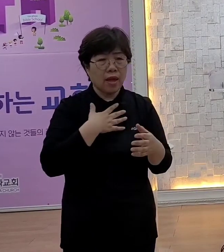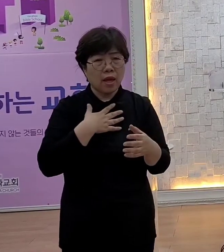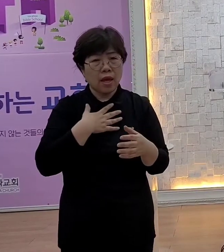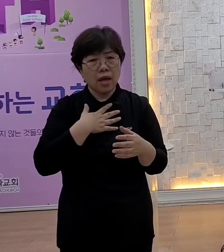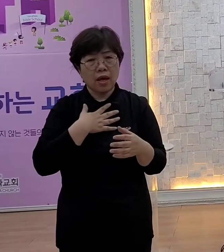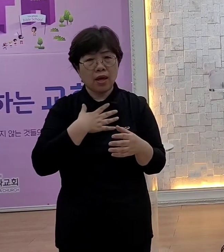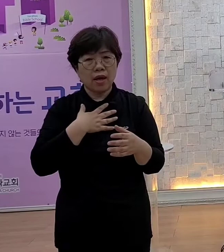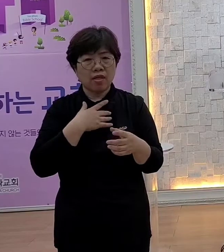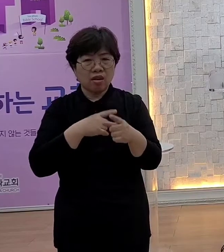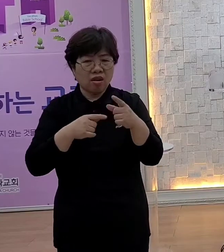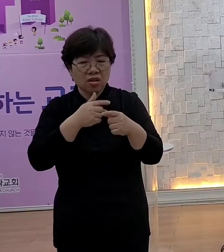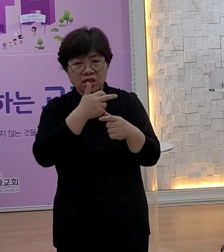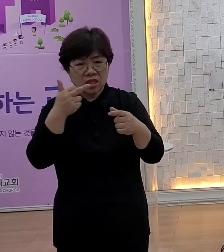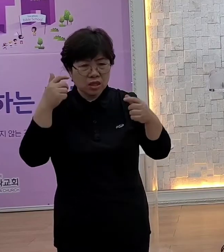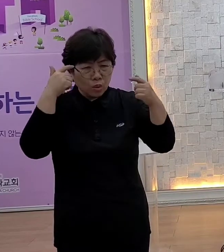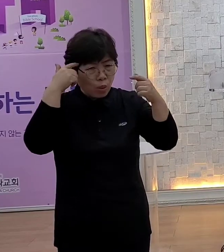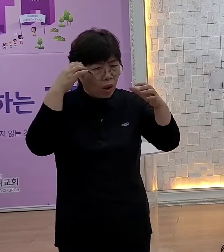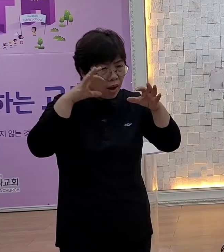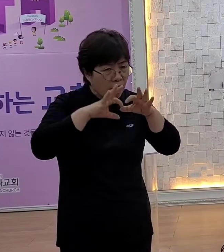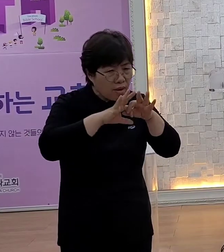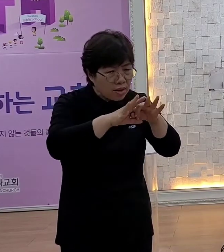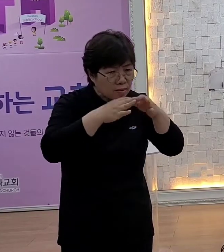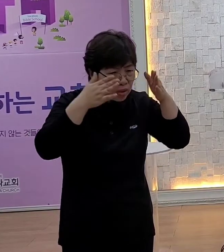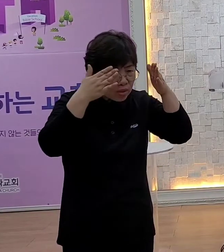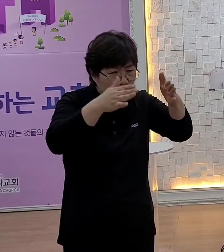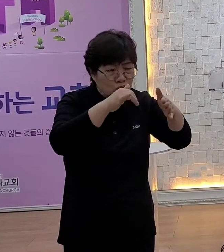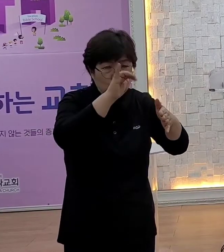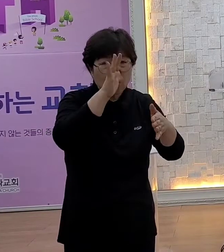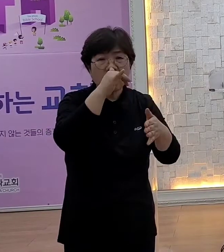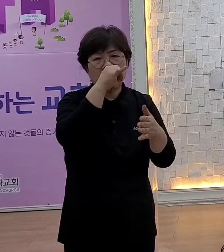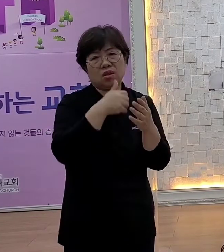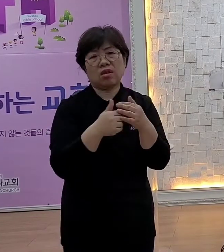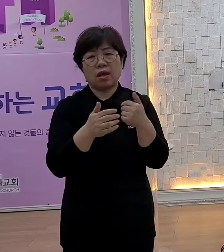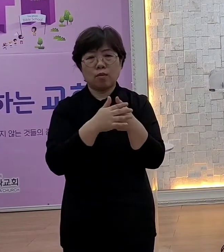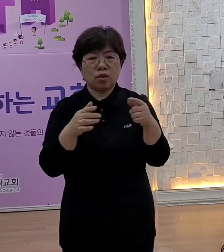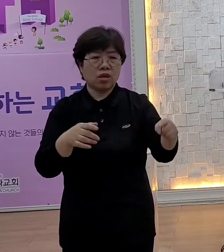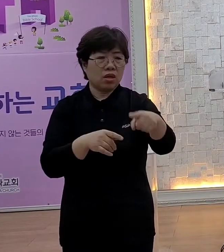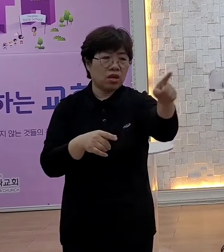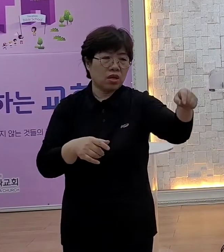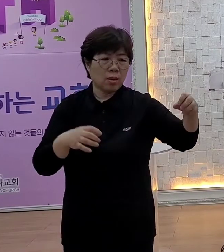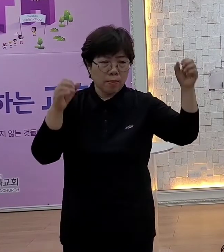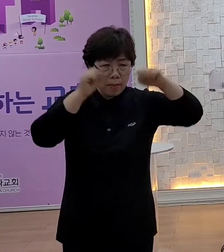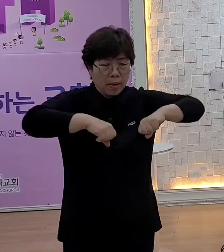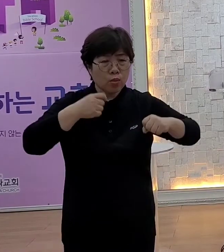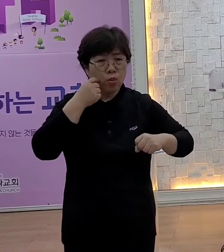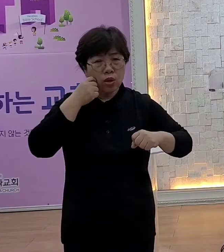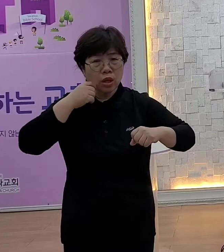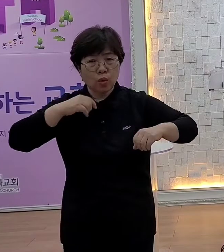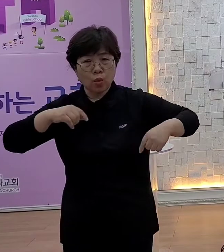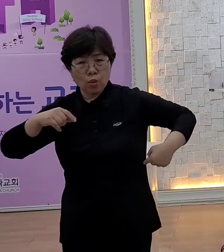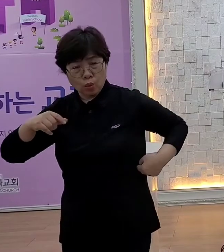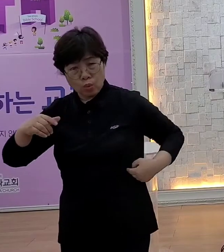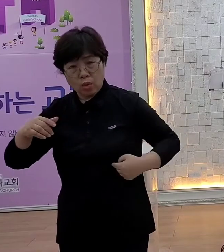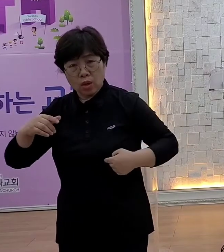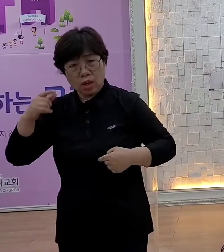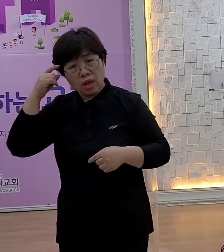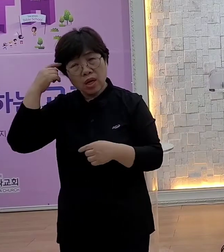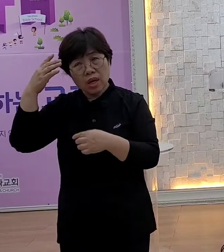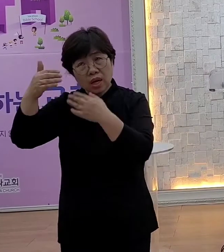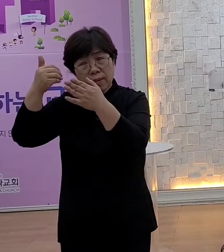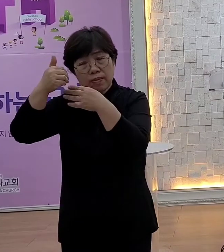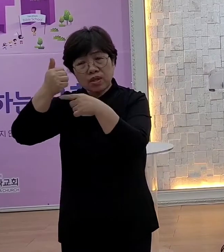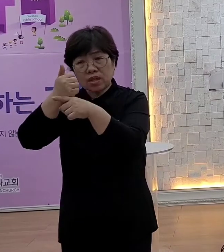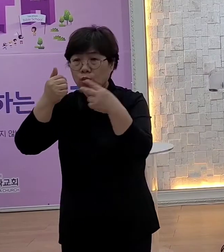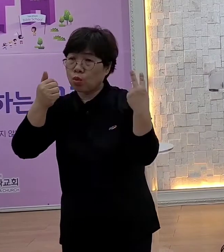관심이 얼마나 더 크겠냐. 이게 11절이에요. 11절 이야기예요. 한 사람도 그렇게 천하보다 귀하다고 내가